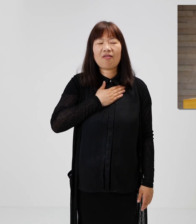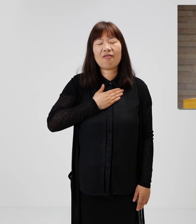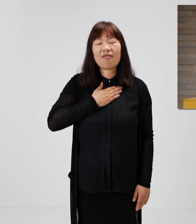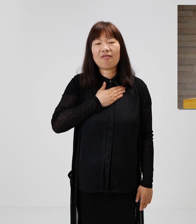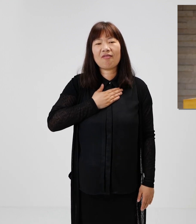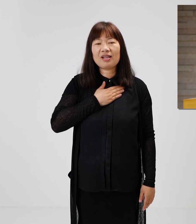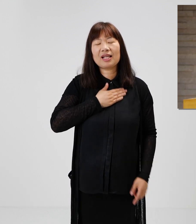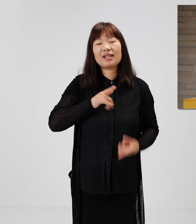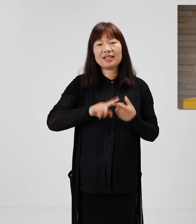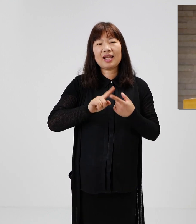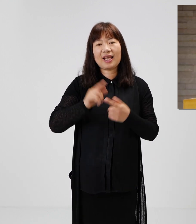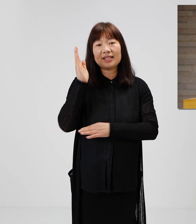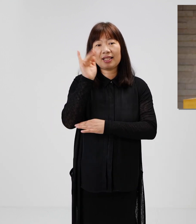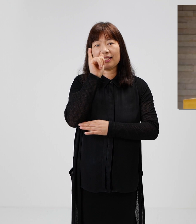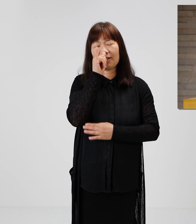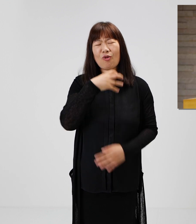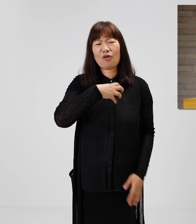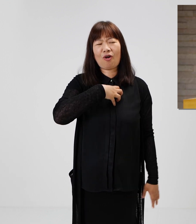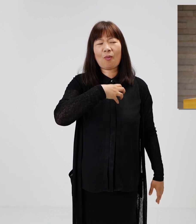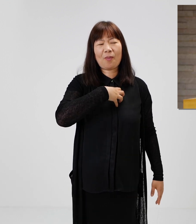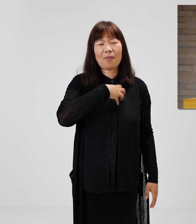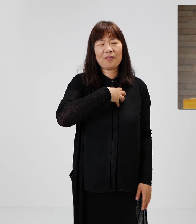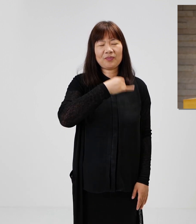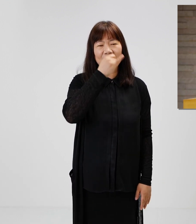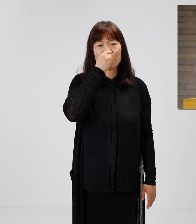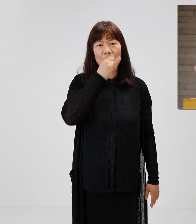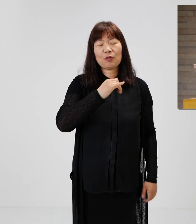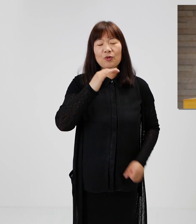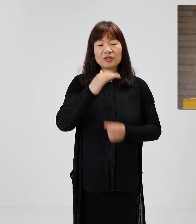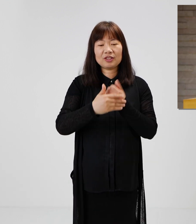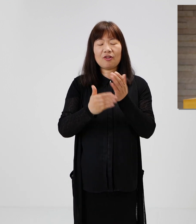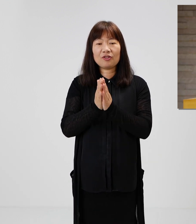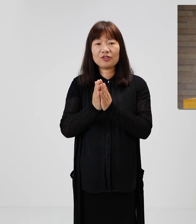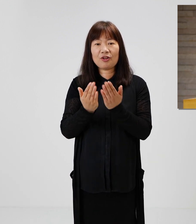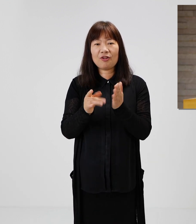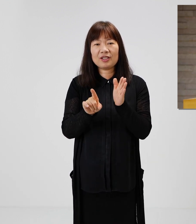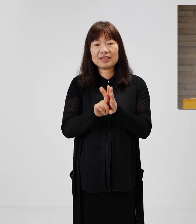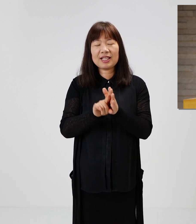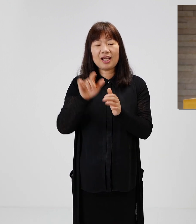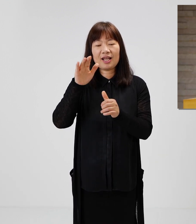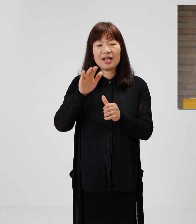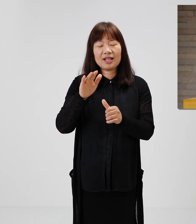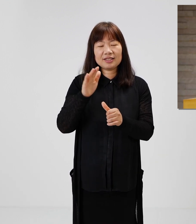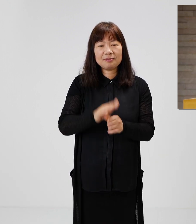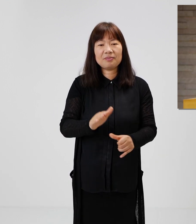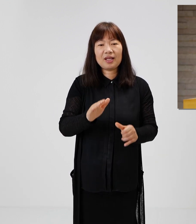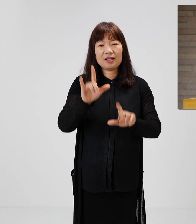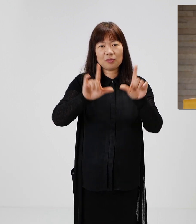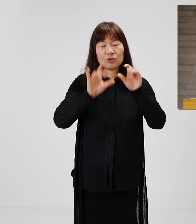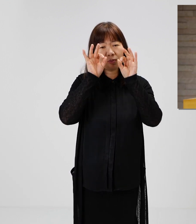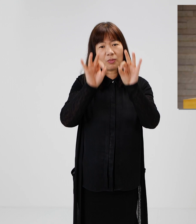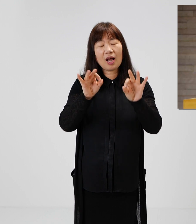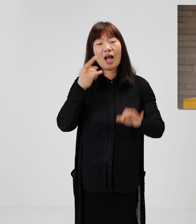거예요. 겁먹게 만들고. 이게 성경의 신앙의 실패를 보세요.